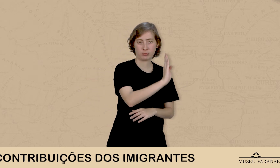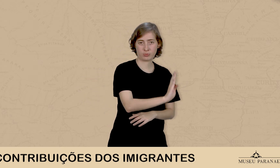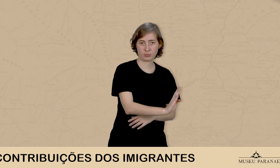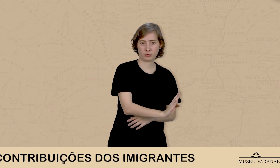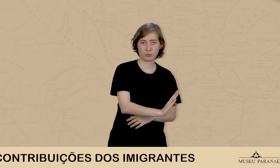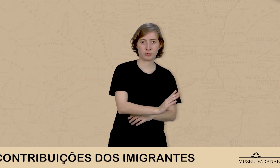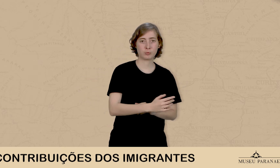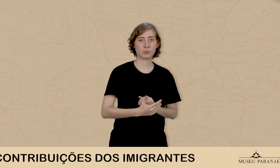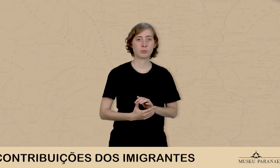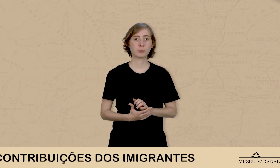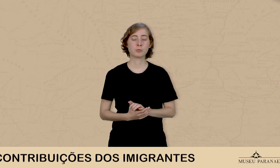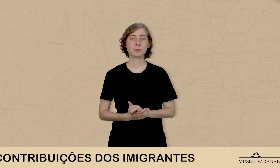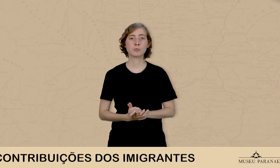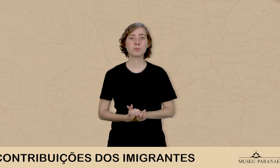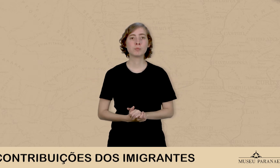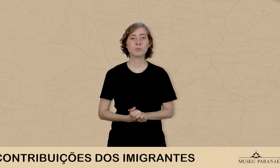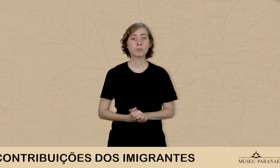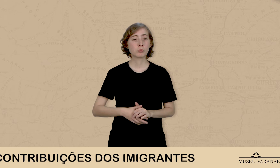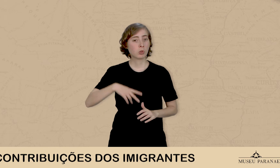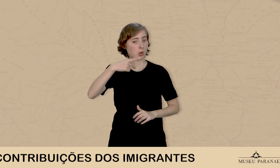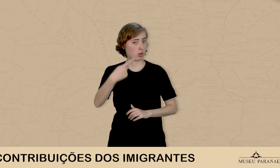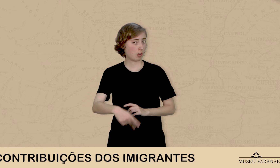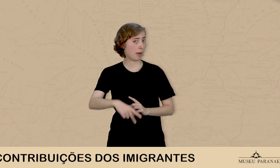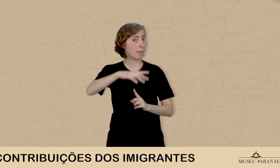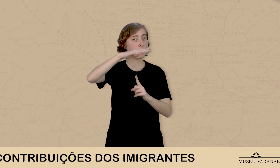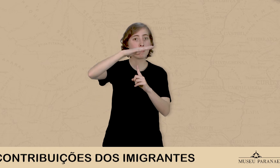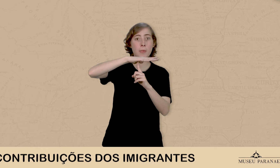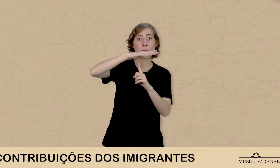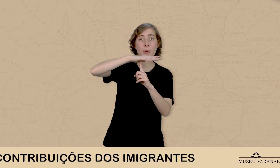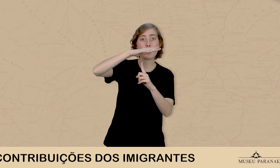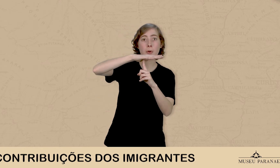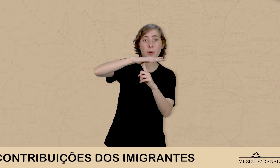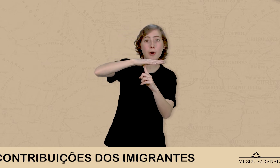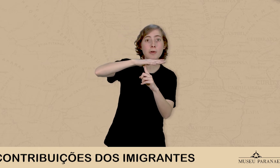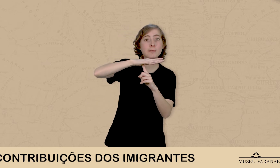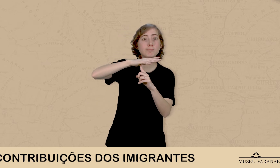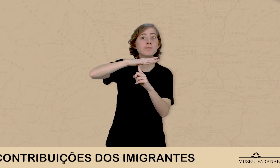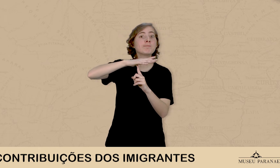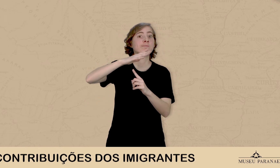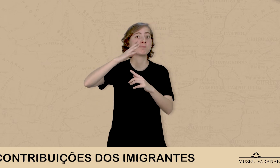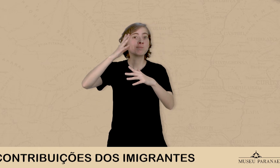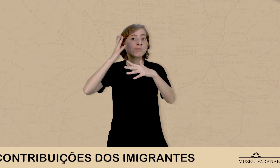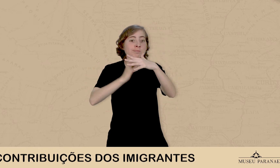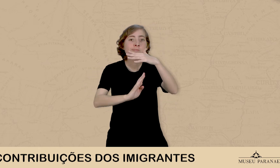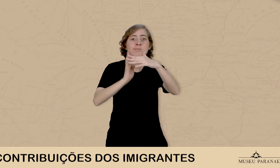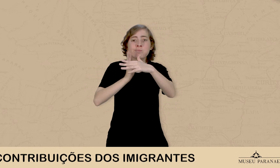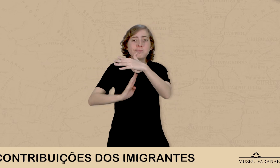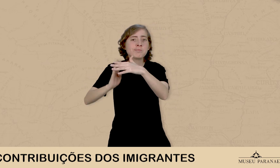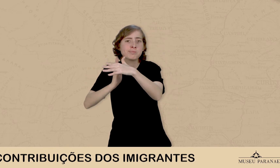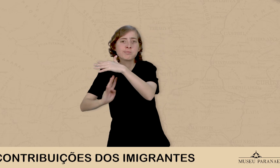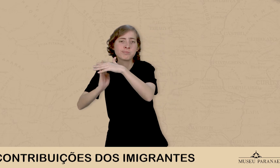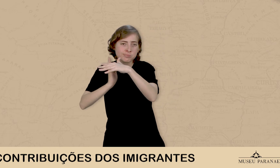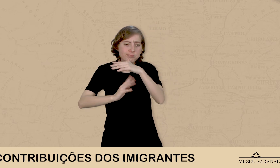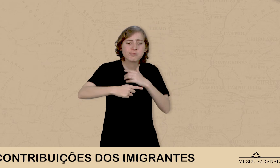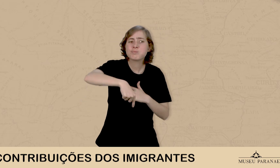Grupos de diferentes continentes foram acolhidos no Paraná. E o que eles almejam?